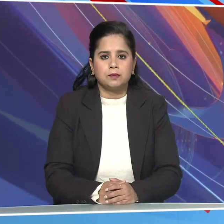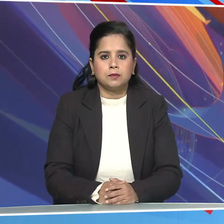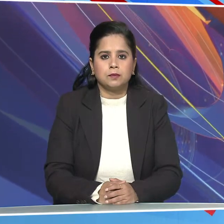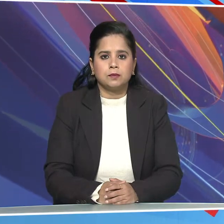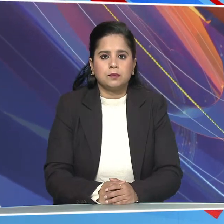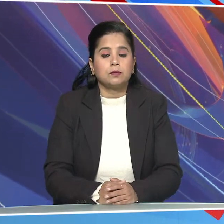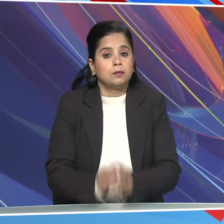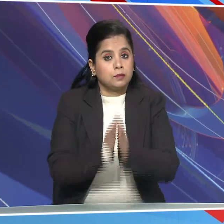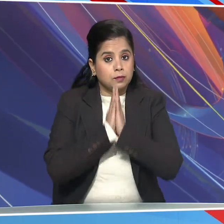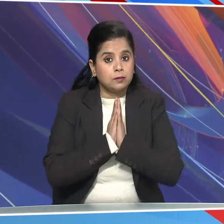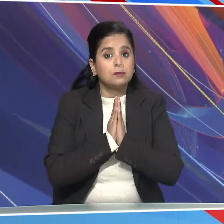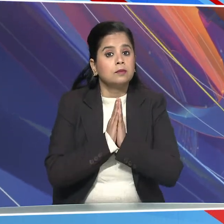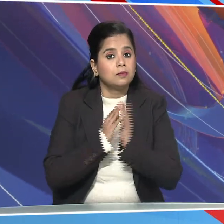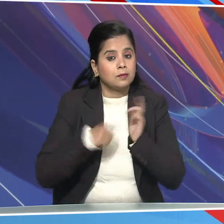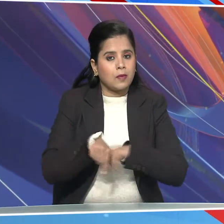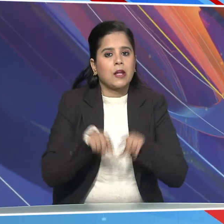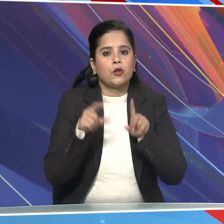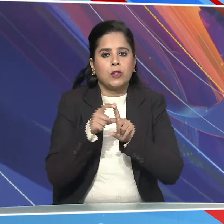नमस्कार